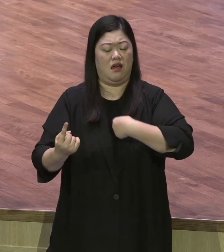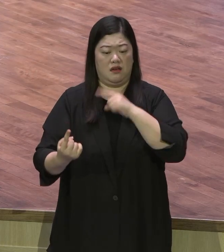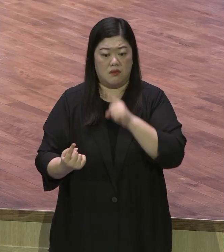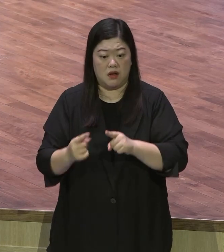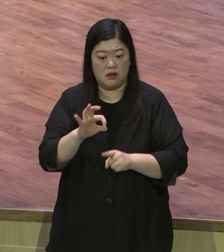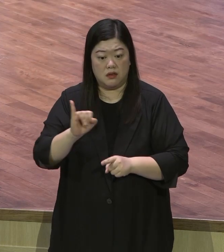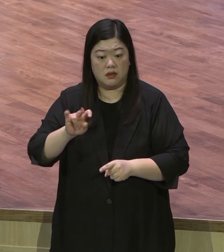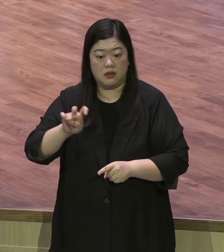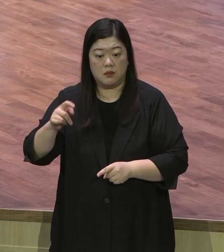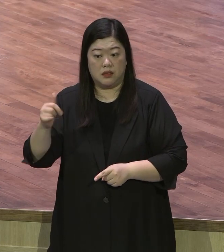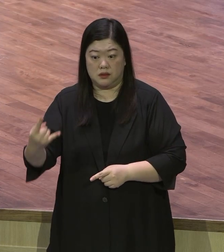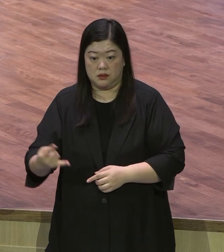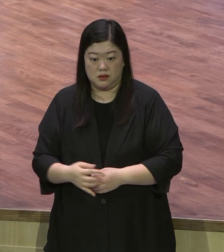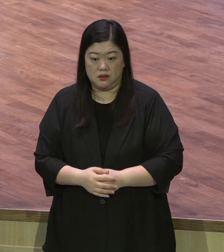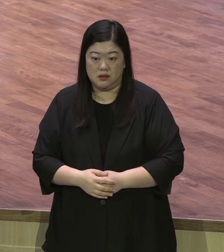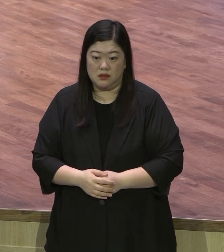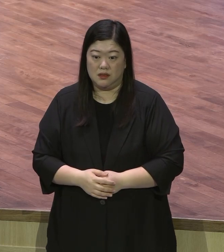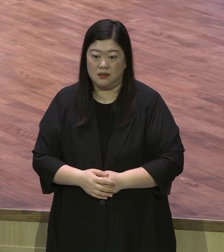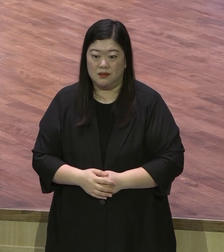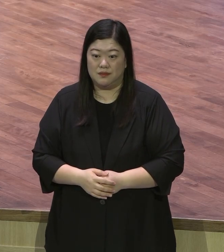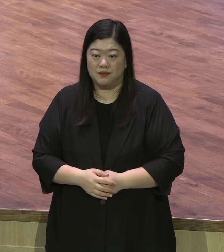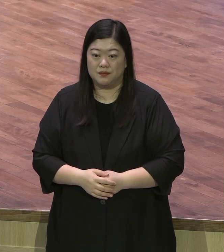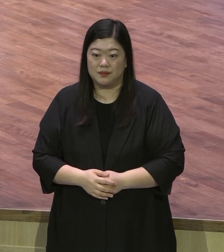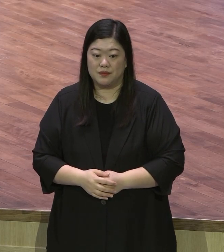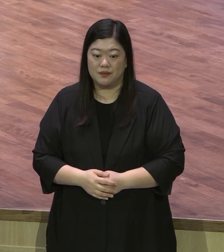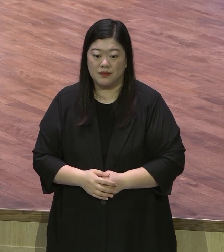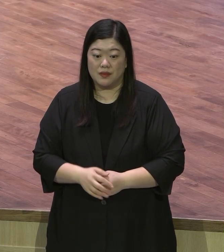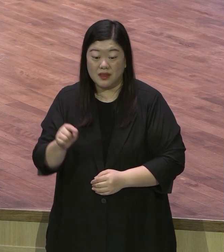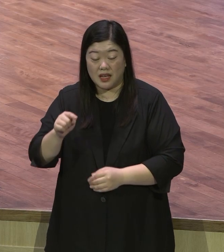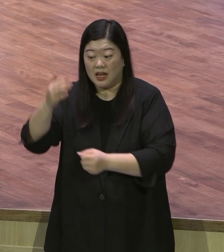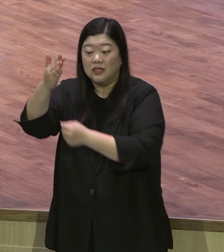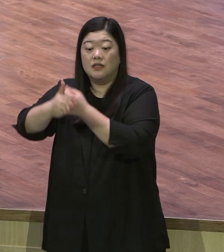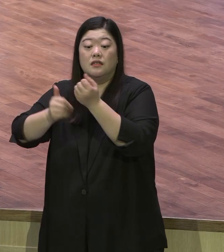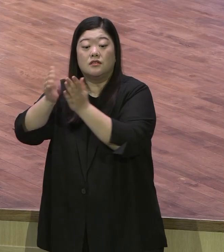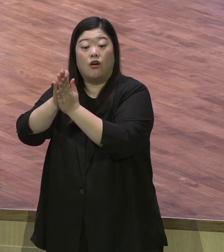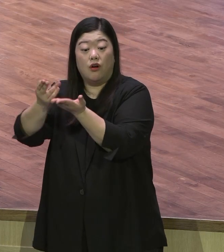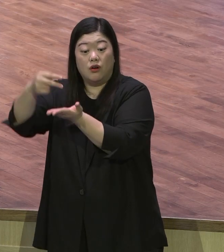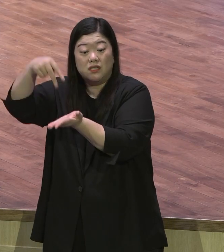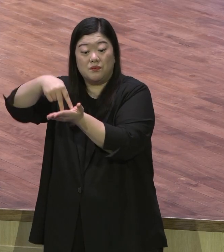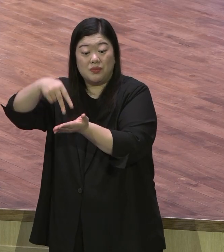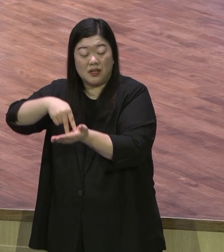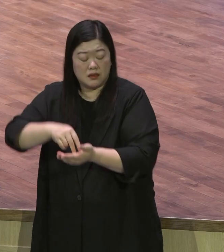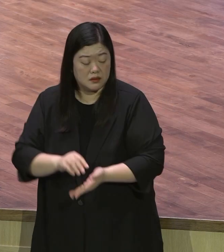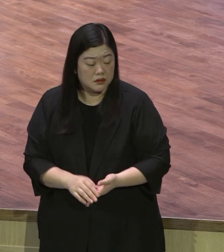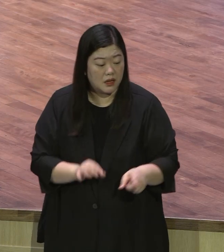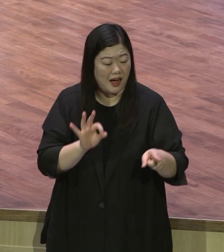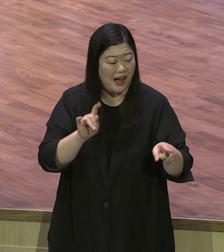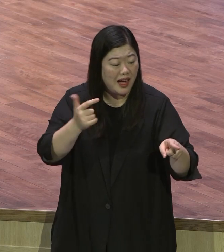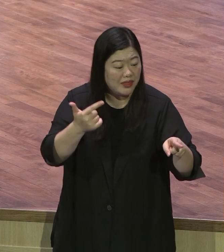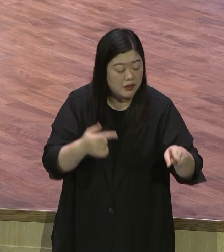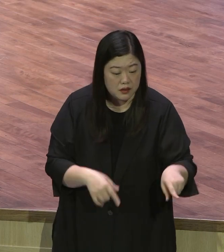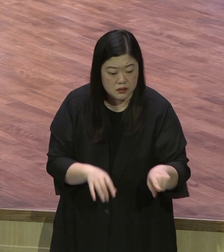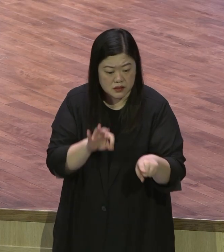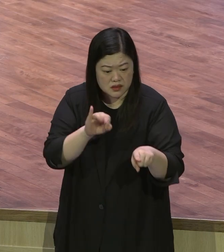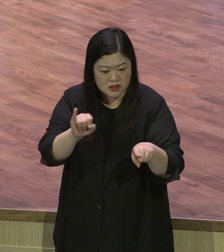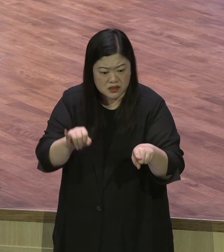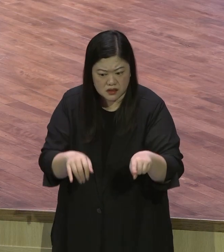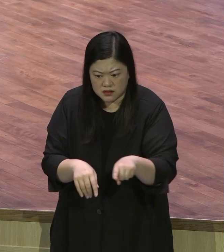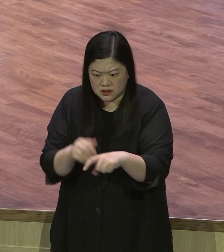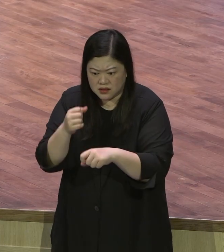창세기 3장의 니나야나 죄인일 뿐이에요. 죄인일 뿐. 죄인이 무슨 교주가 돼요? 무슨 그리스도가